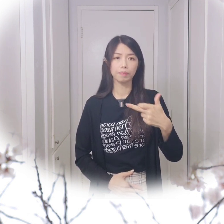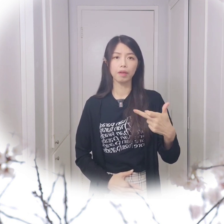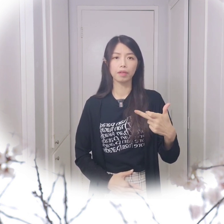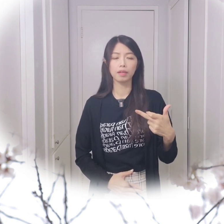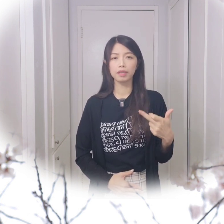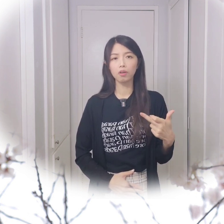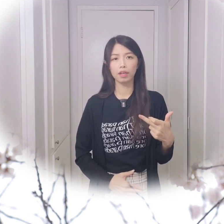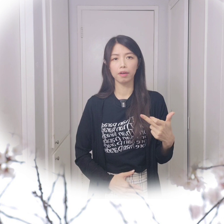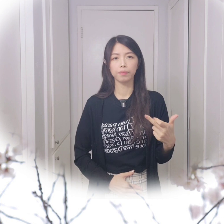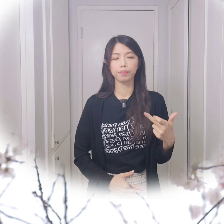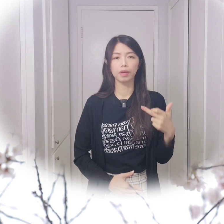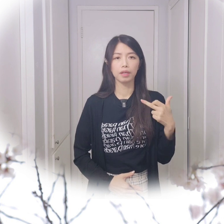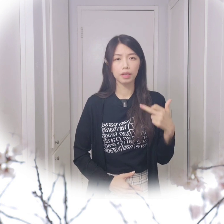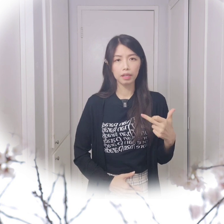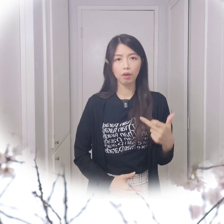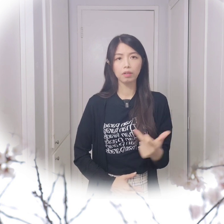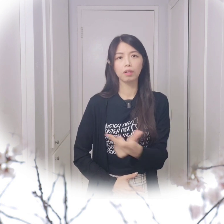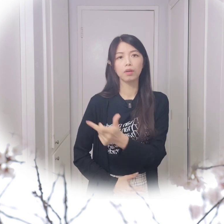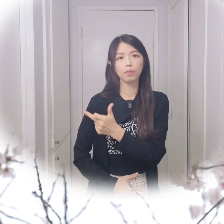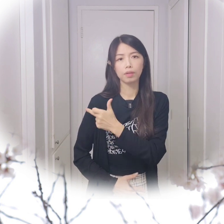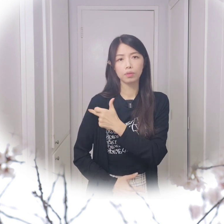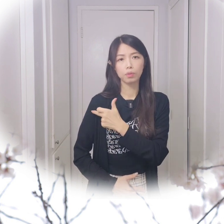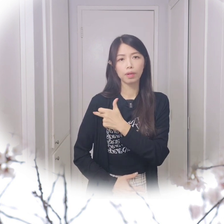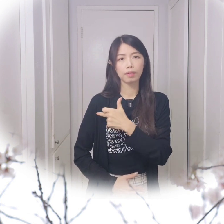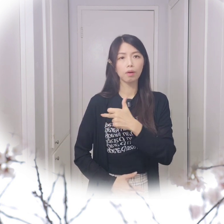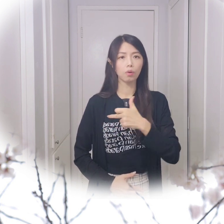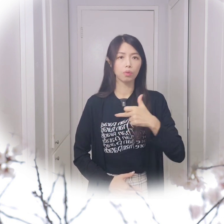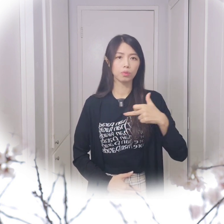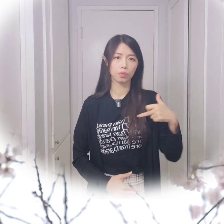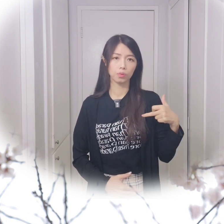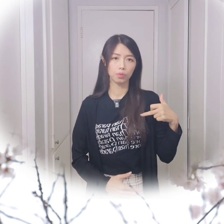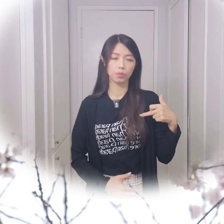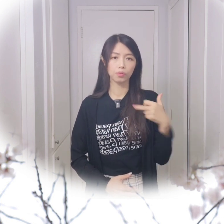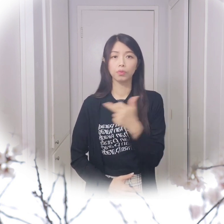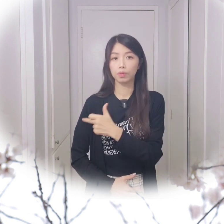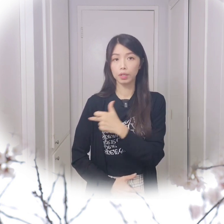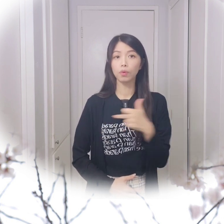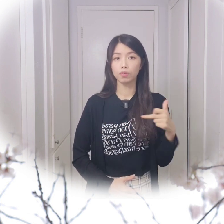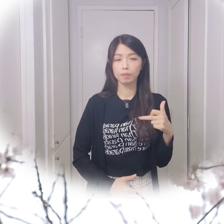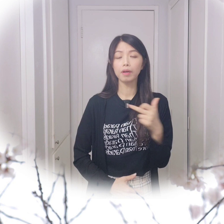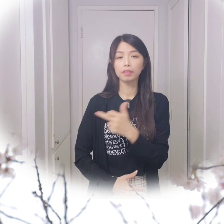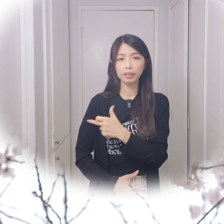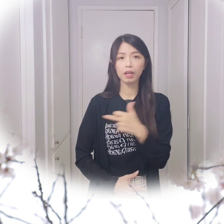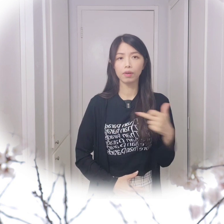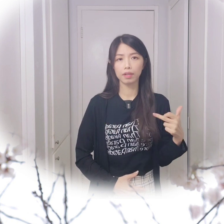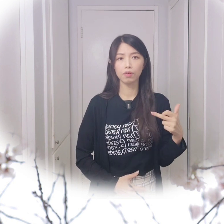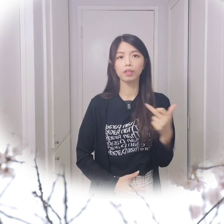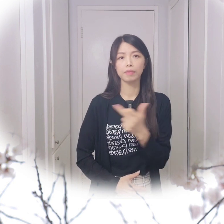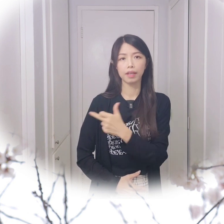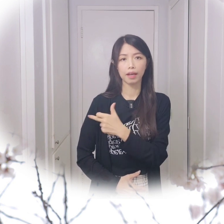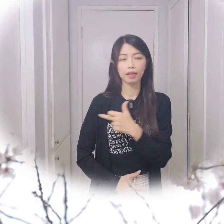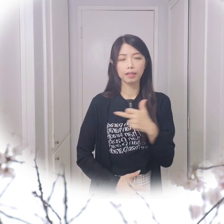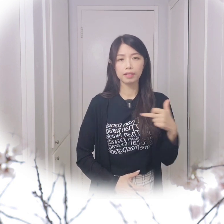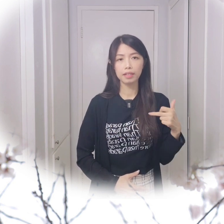접어주시면 키역이에요. 이 키역을 왼쪽에서 오른쪽으로 이동해 주시면 크다라고 한